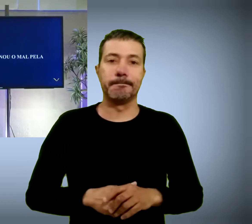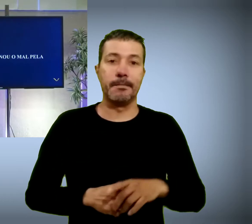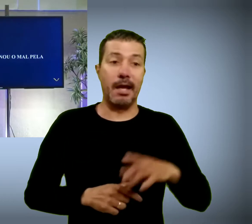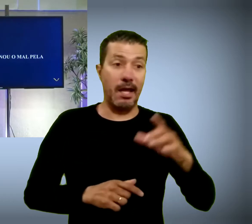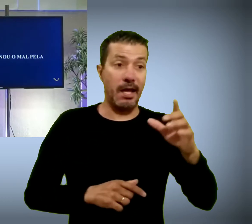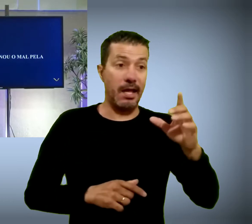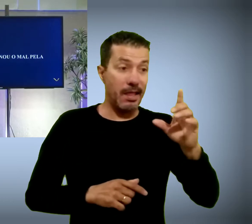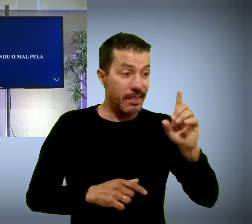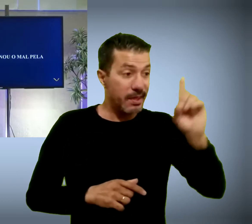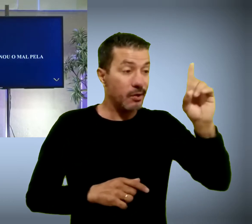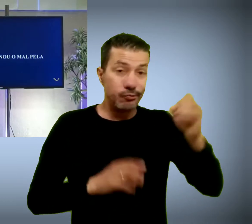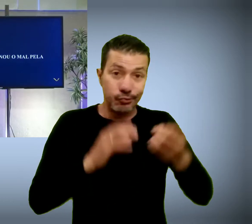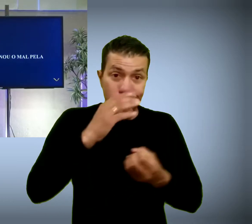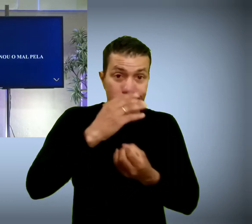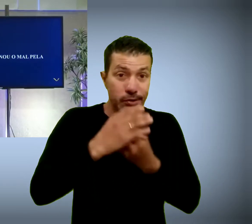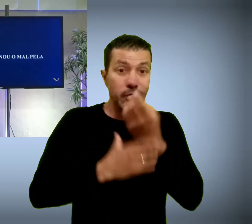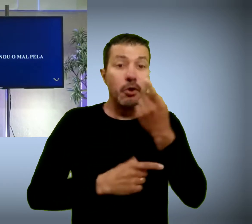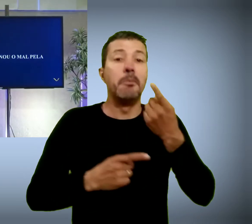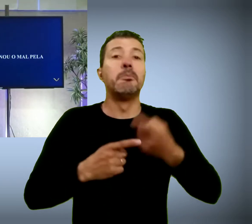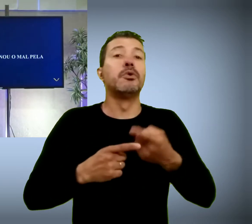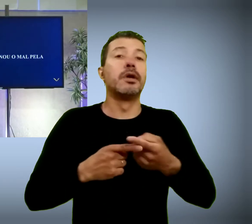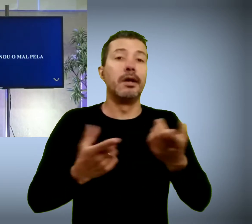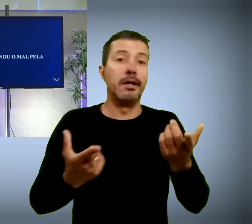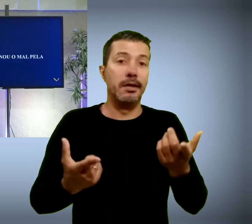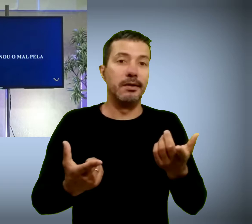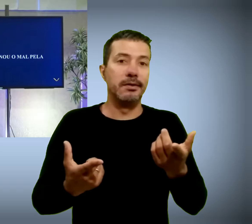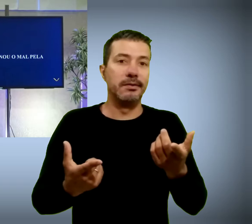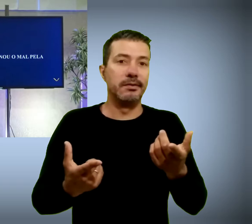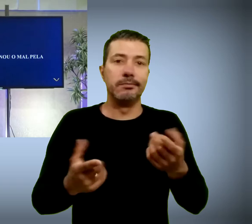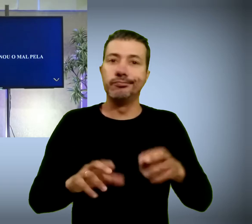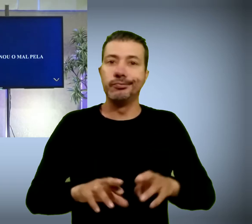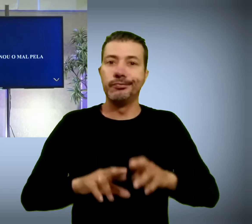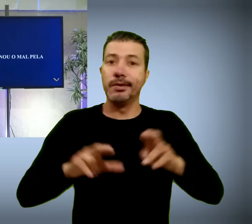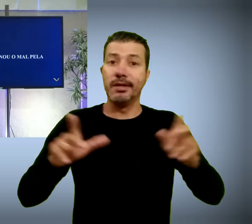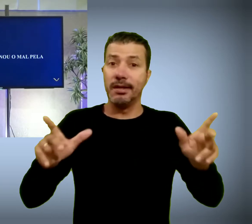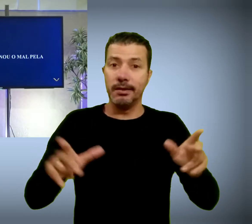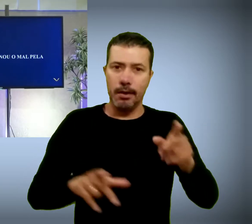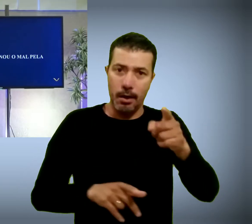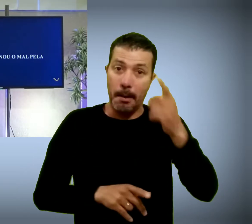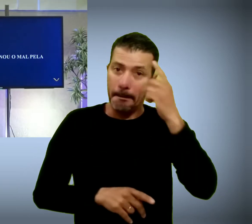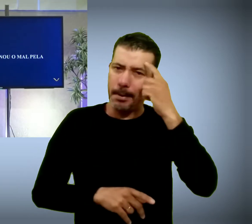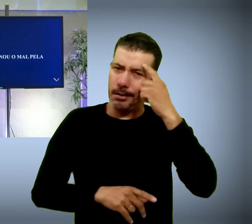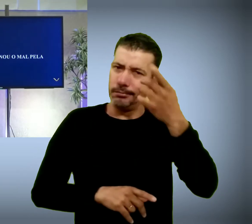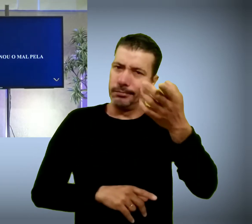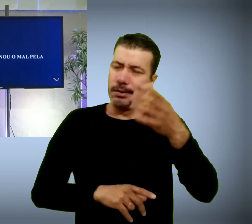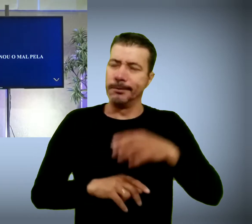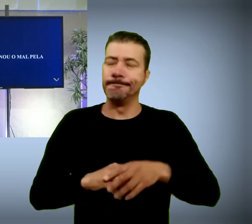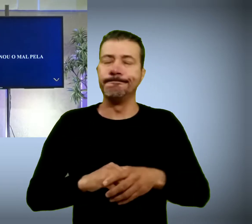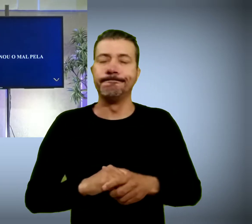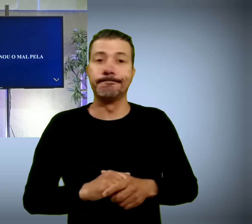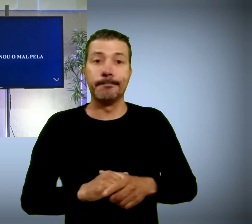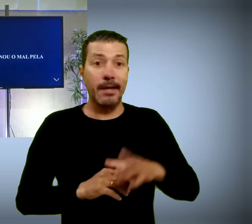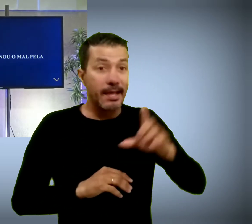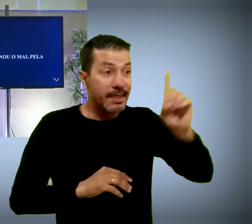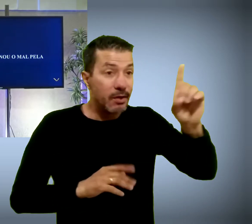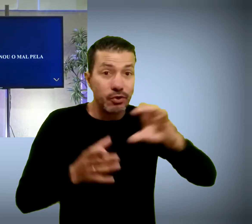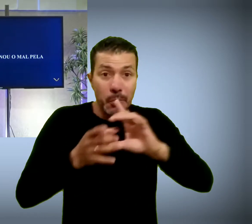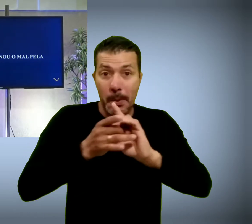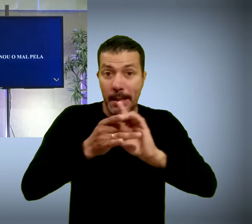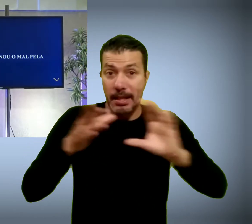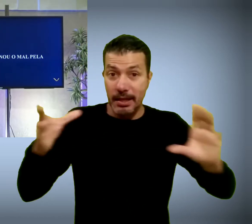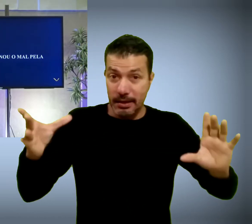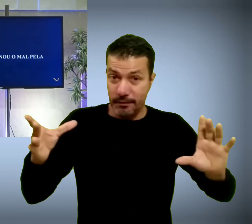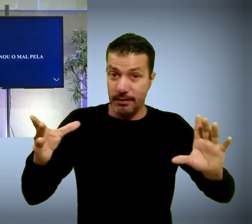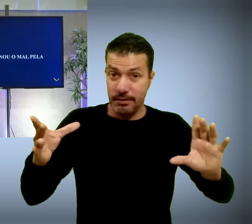Ele criou porque não podia ser diferente, gente. Pensa bem. Deus deu